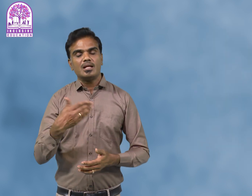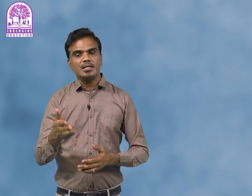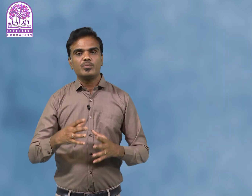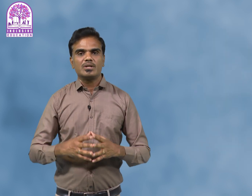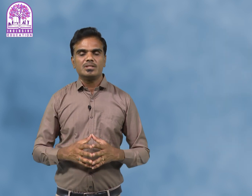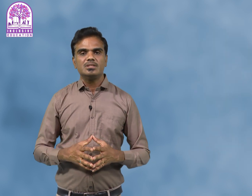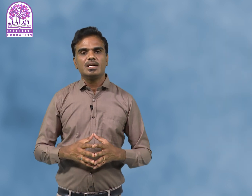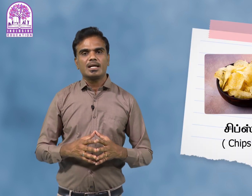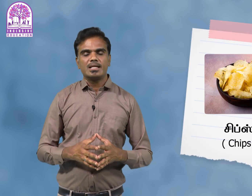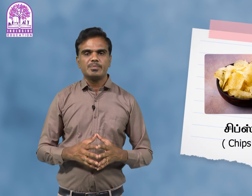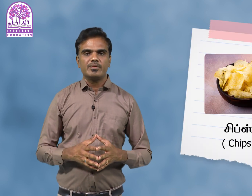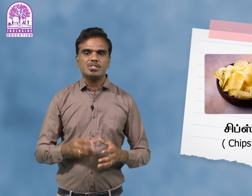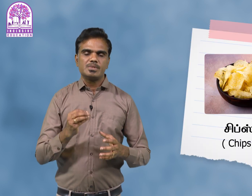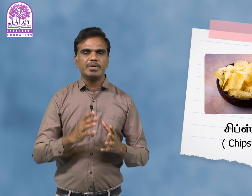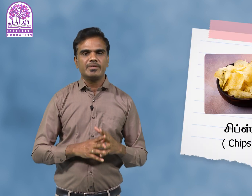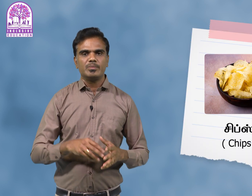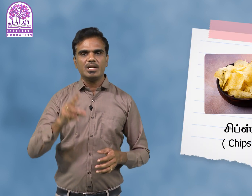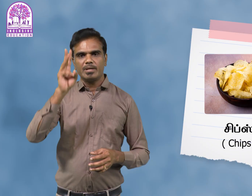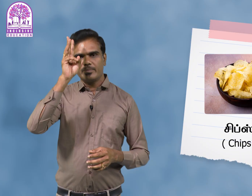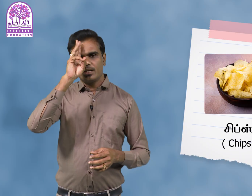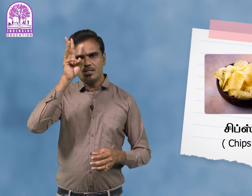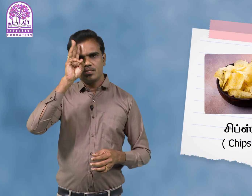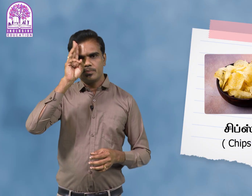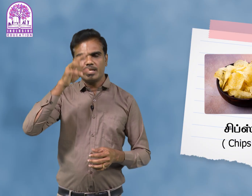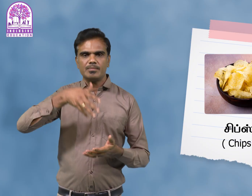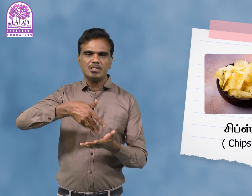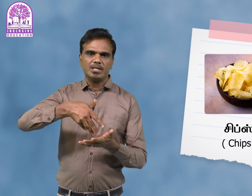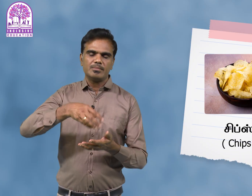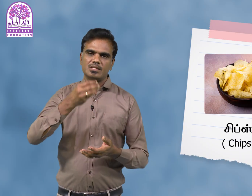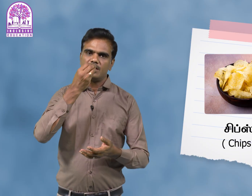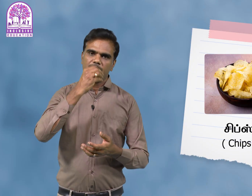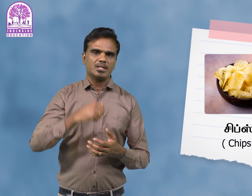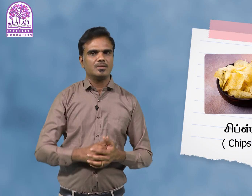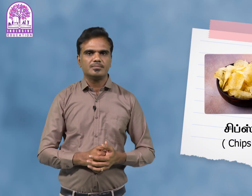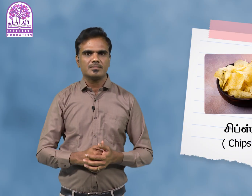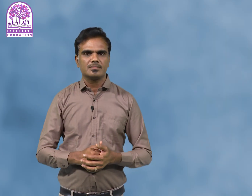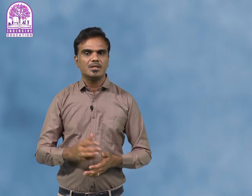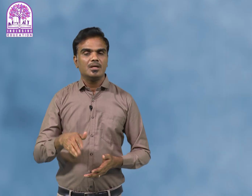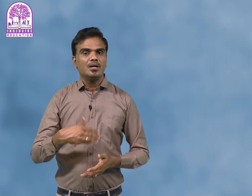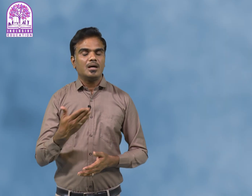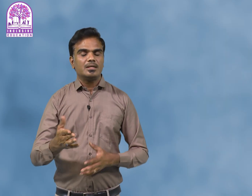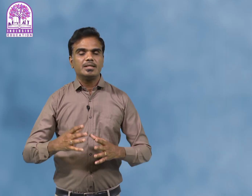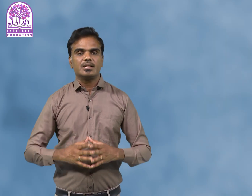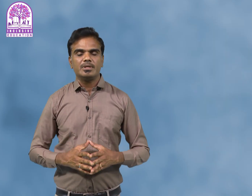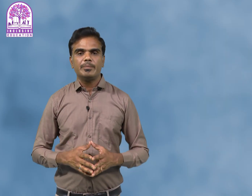அதில் உங்களுக்கு வந்து கரீஸ் மாரி சிப்ஸ் மாரி வேணும் அப்படின்னா அப்போ என்ன பண்ணலாம், சிப்ஸ் மாரி காமிச்சு இப்படி காமிச்சிக்கலாம், சாப்பிட்டுக்கலாம். அடுத்து என்ன இருக்குது அப்படின்னா